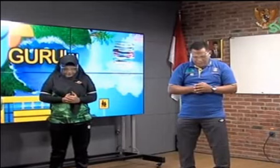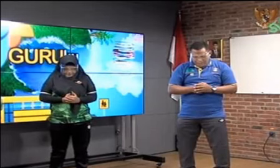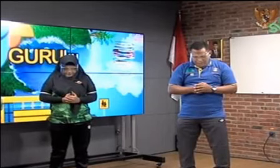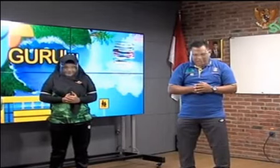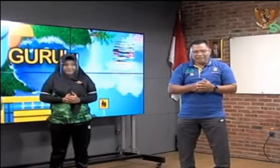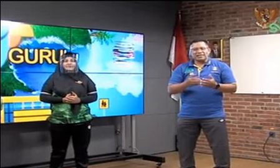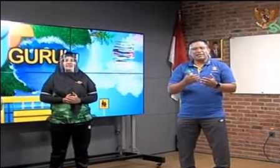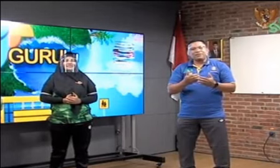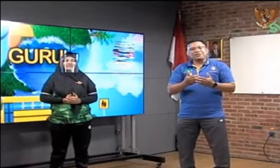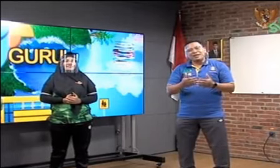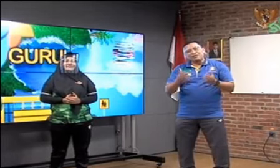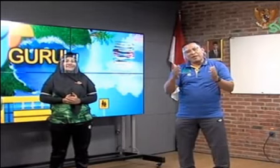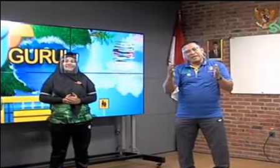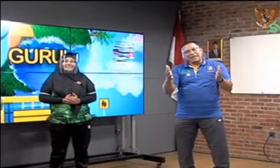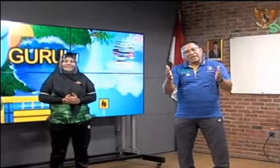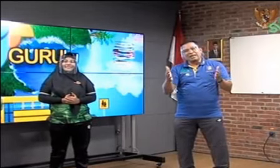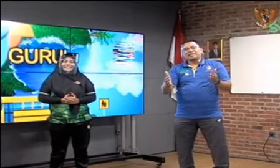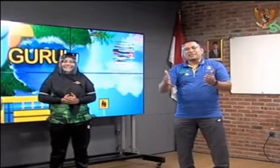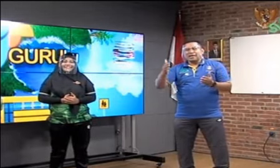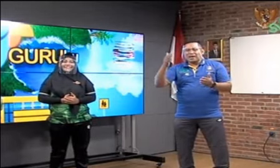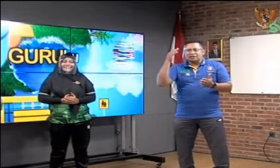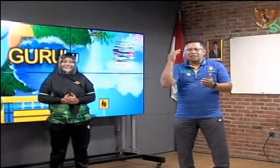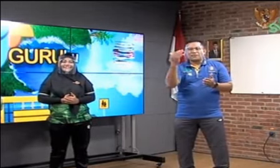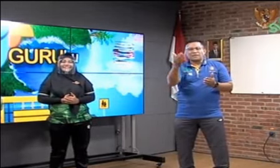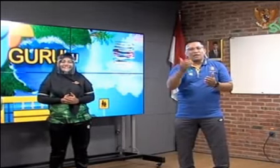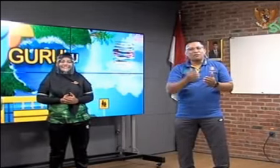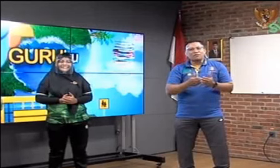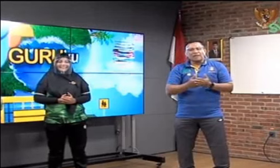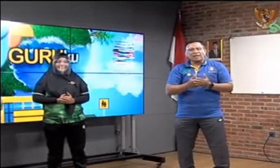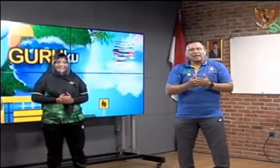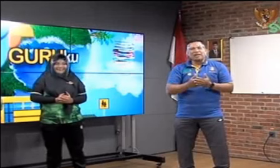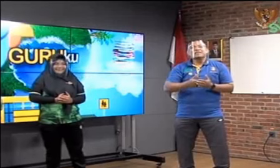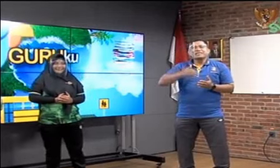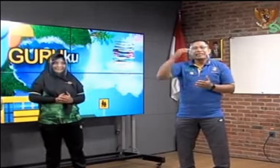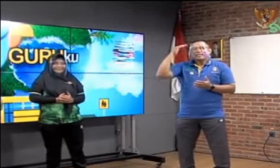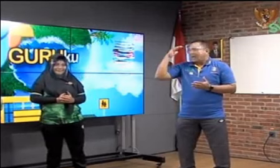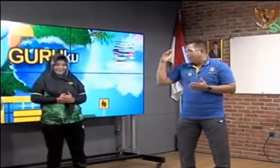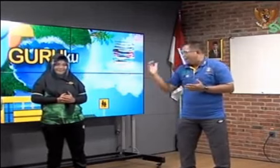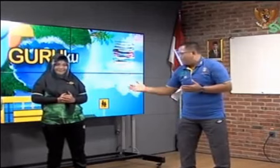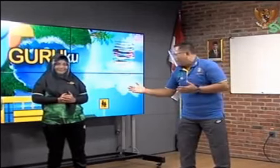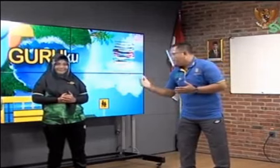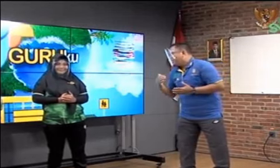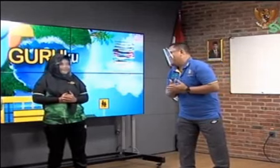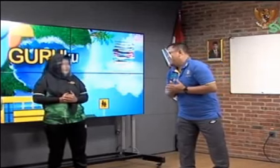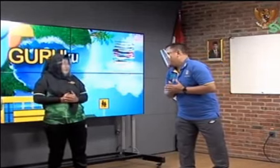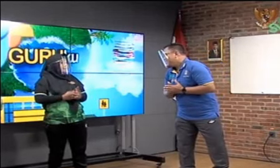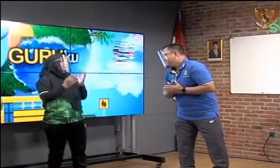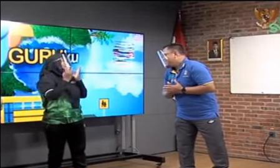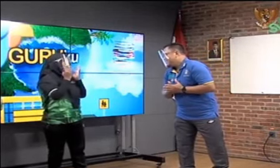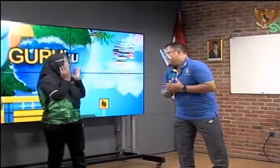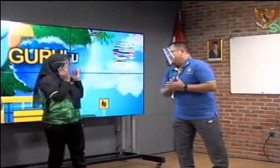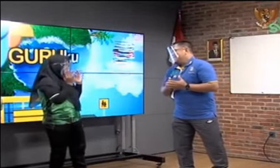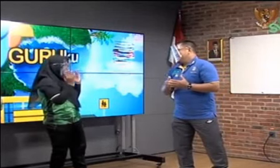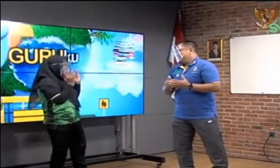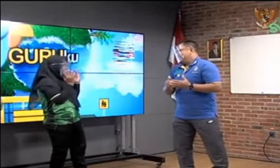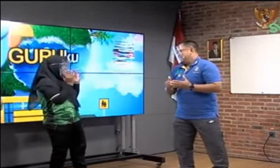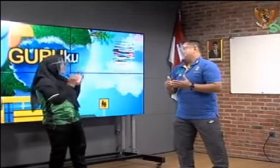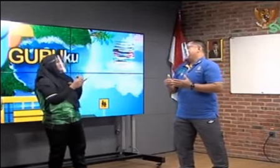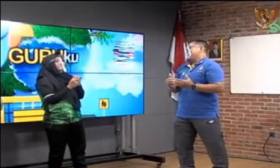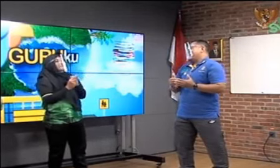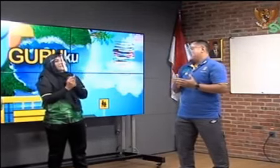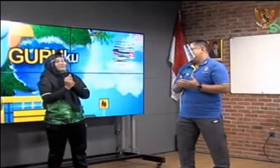Berdoa selesai. Tetapi jangan lupa anak-anak, kita harus tetap selalu menjaga 3M. Apa itu Regina? Memakai